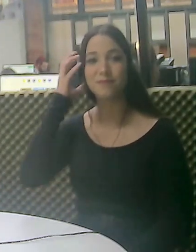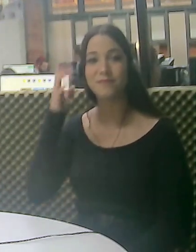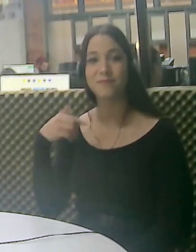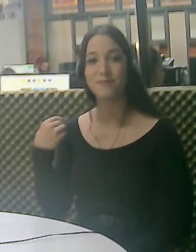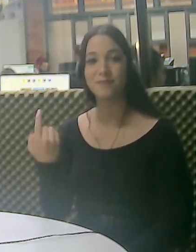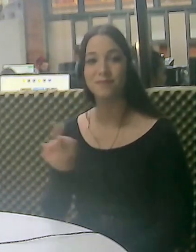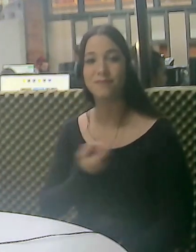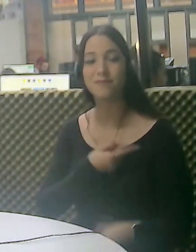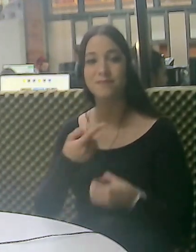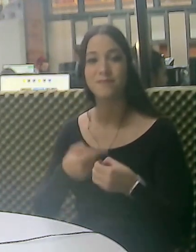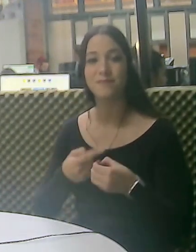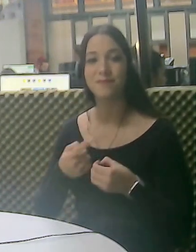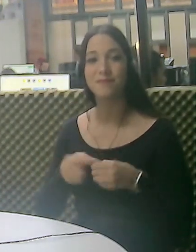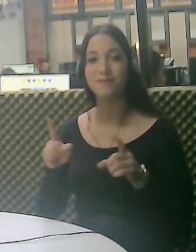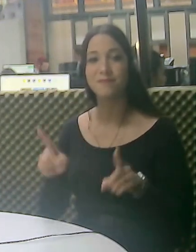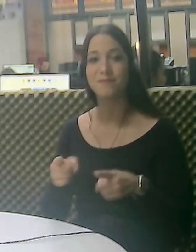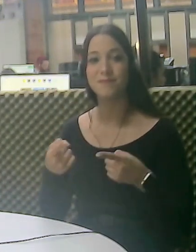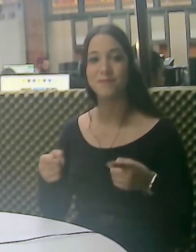Rádio Nossa Cidade.